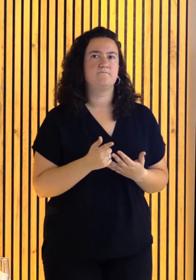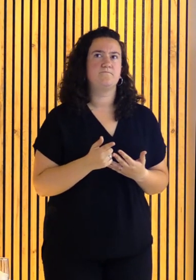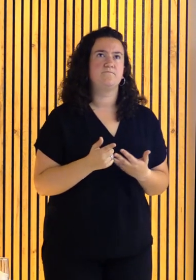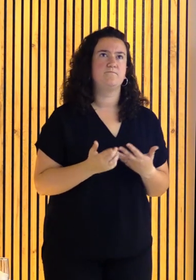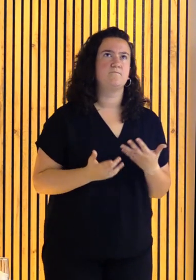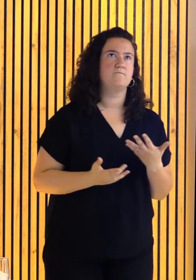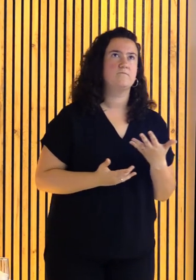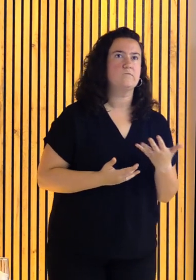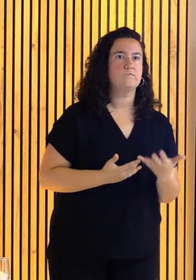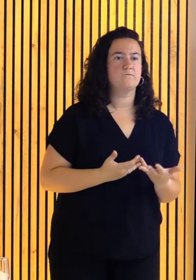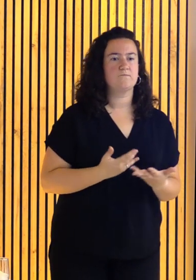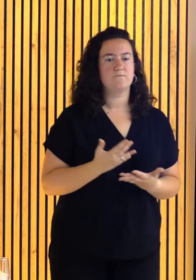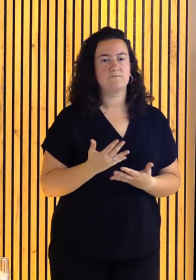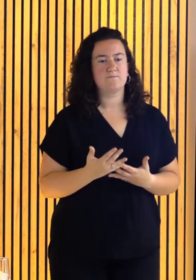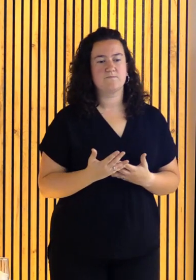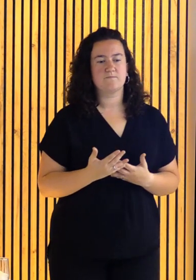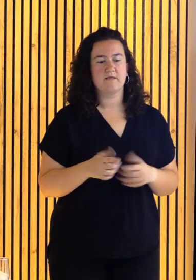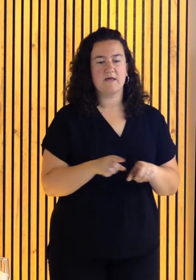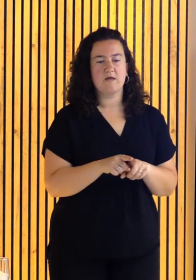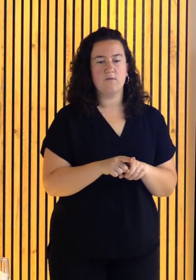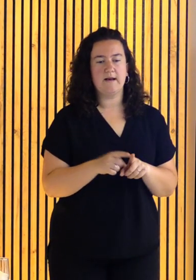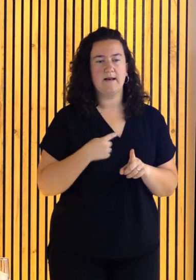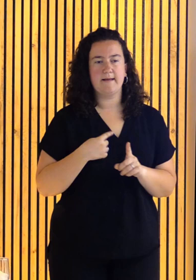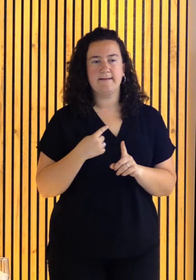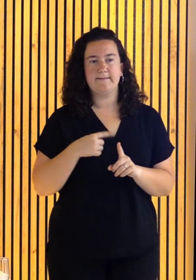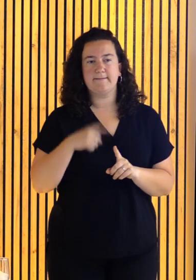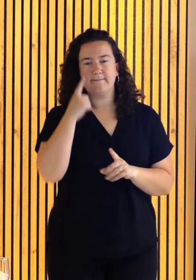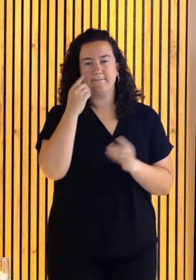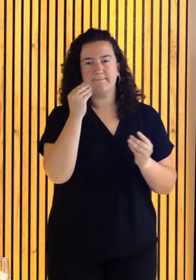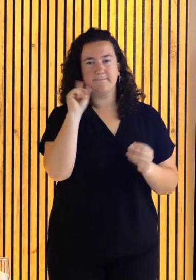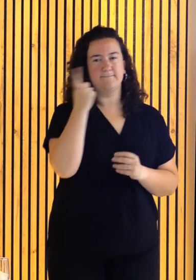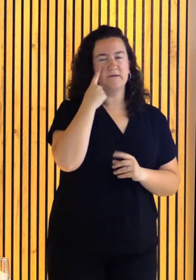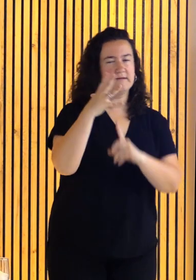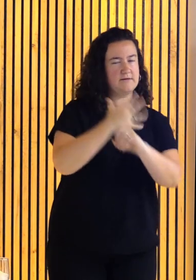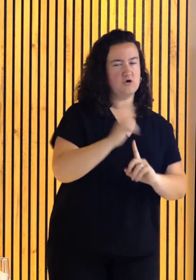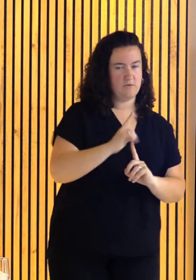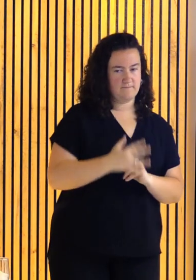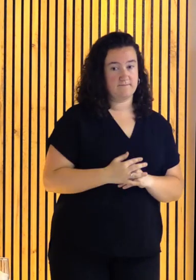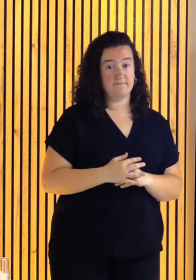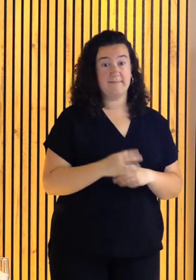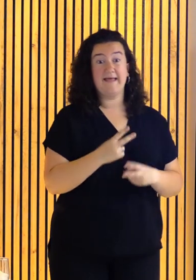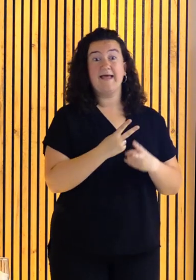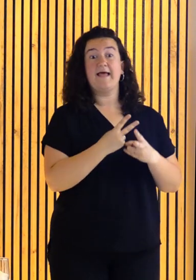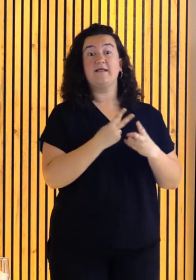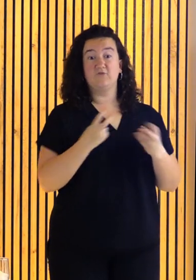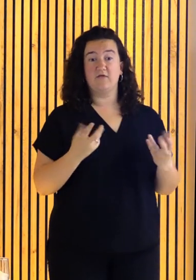ez dugula zapalketa bezala antzematen. Orduan, bueno, pixkat hori da